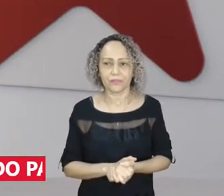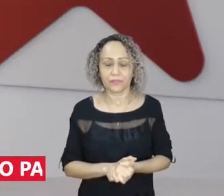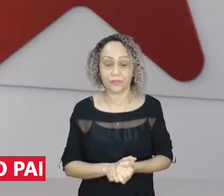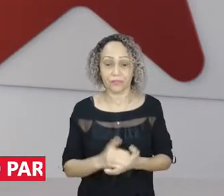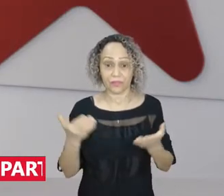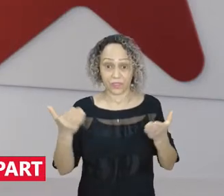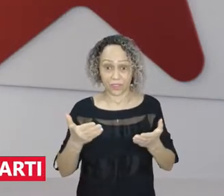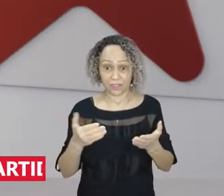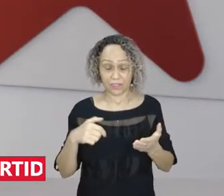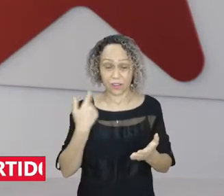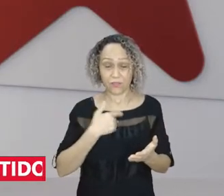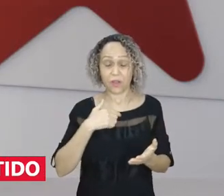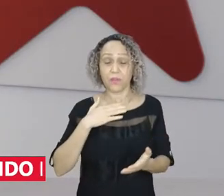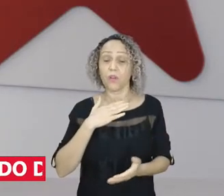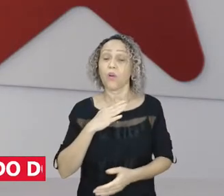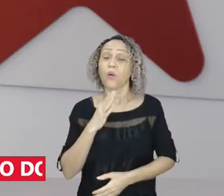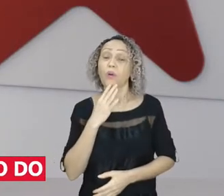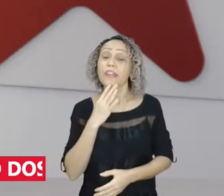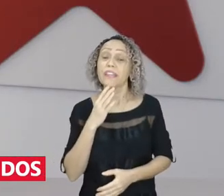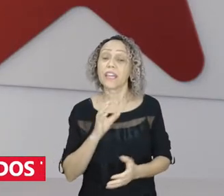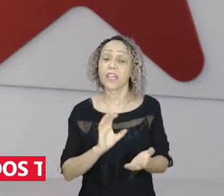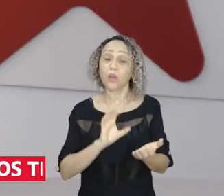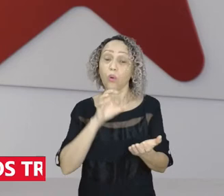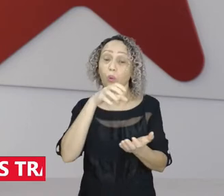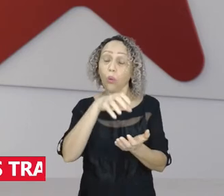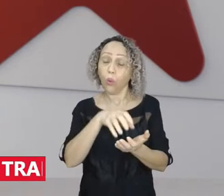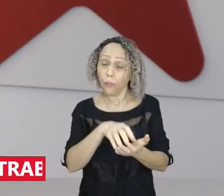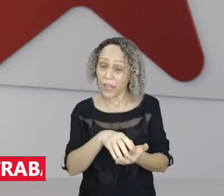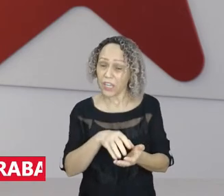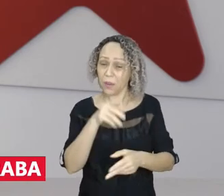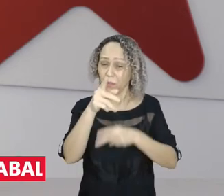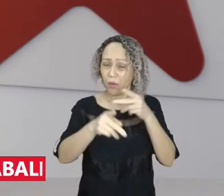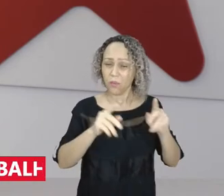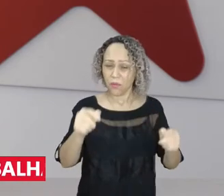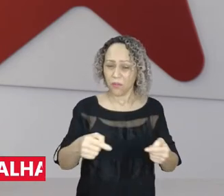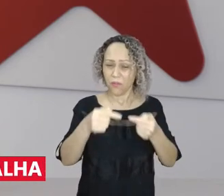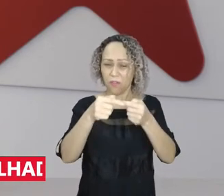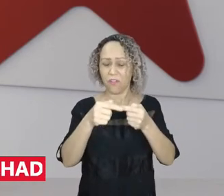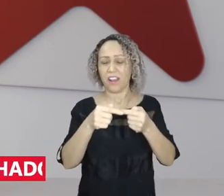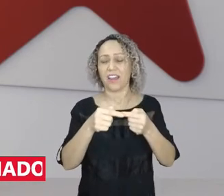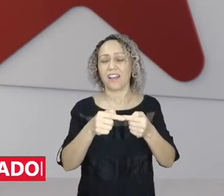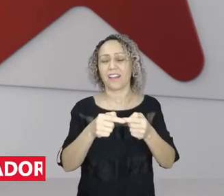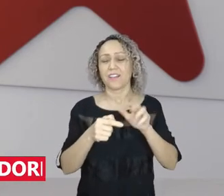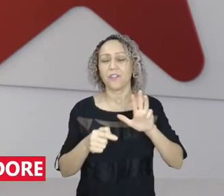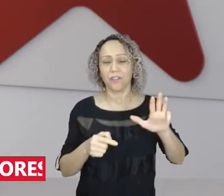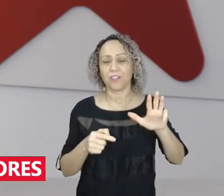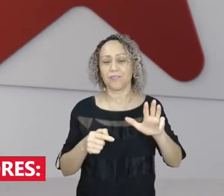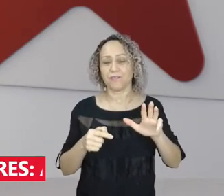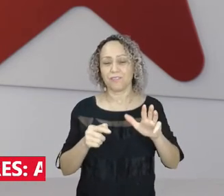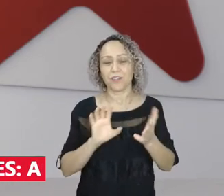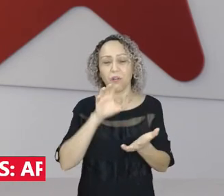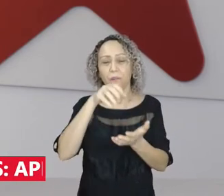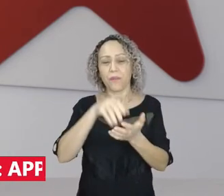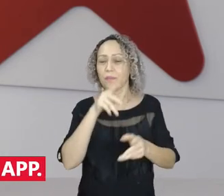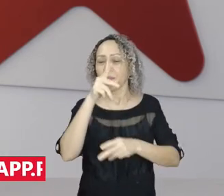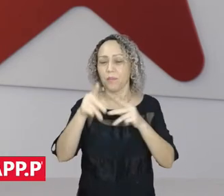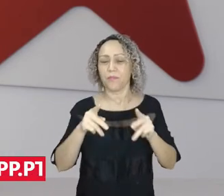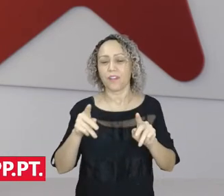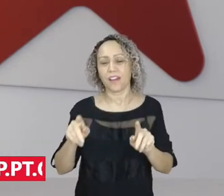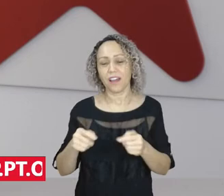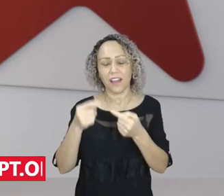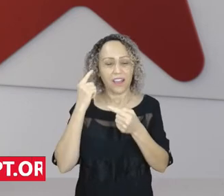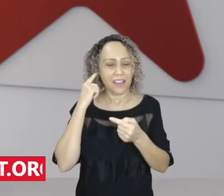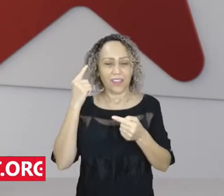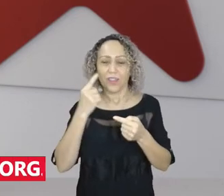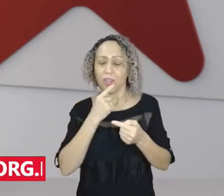Hoje nós vamos conhecer o Comitê Popular Surdes com Lula e o Comitê Popular Surdes Petistas. O nosso convidado de